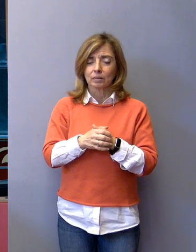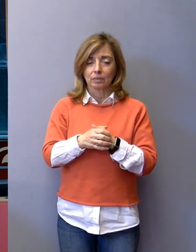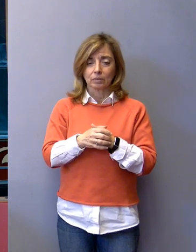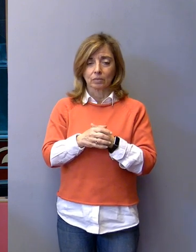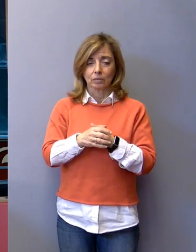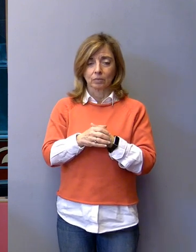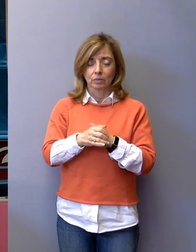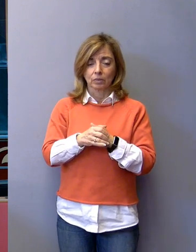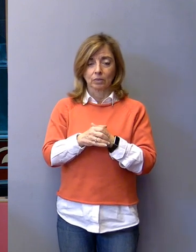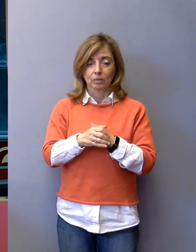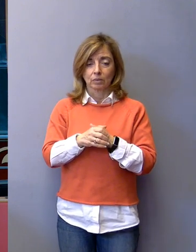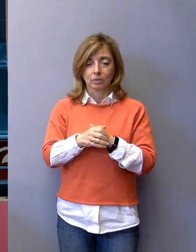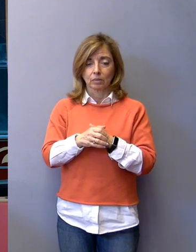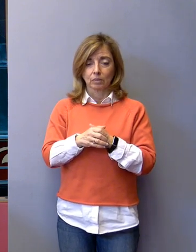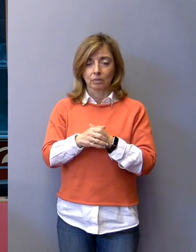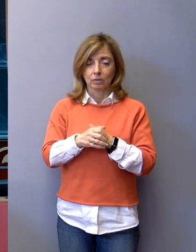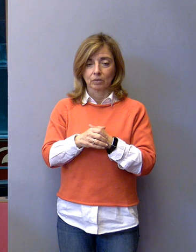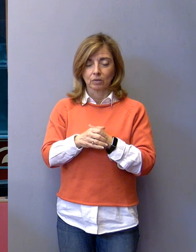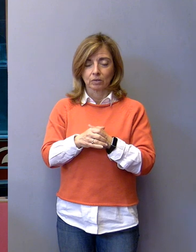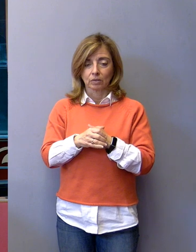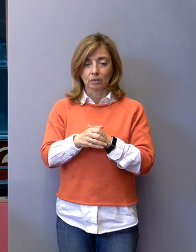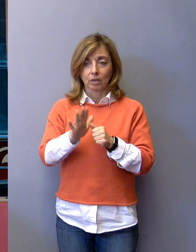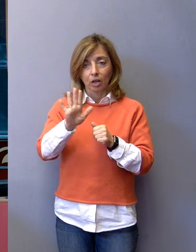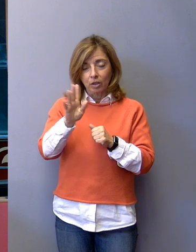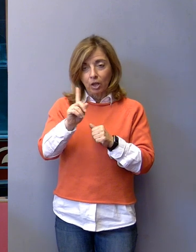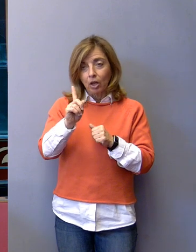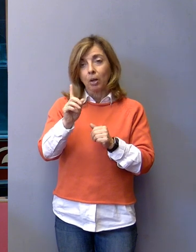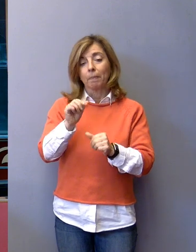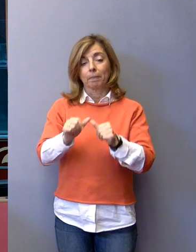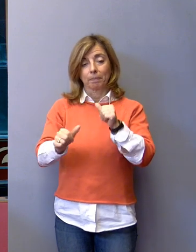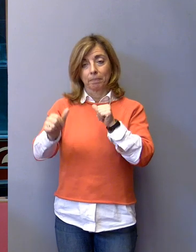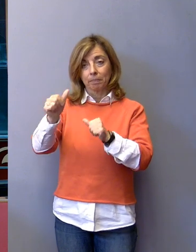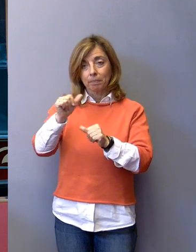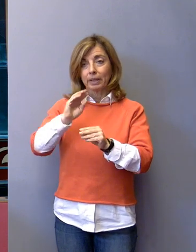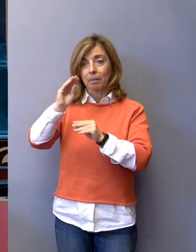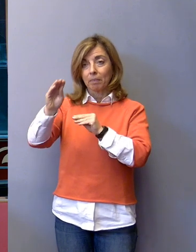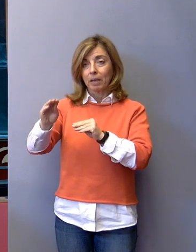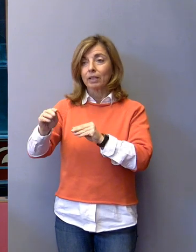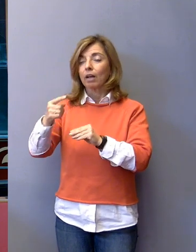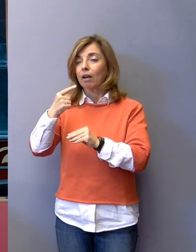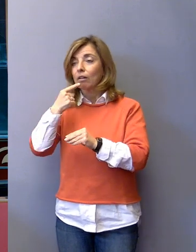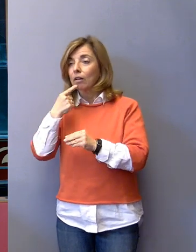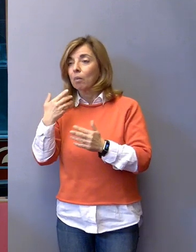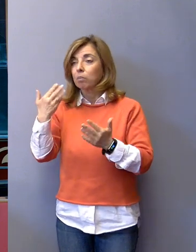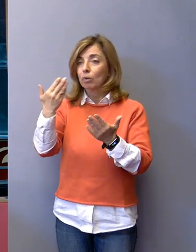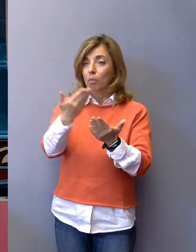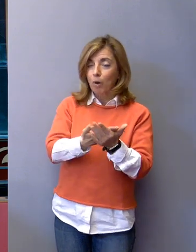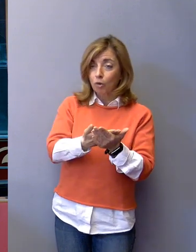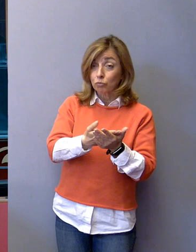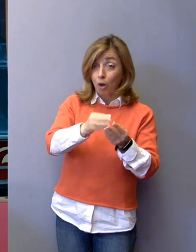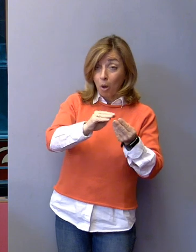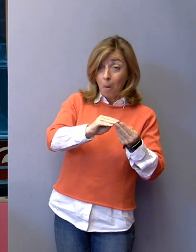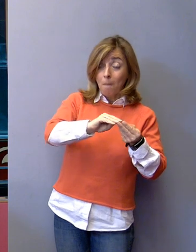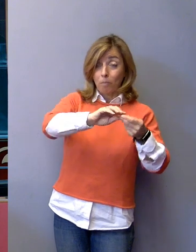no Prima chiedo Prima chiedo Prima chiedo ai proponenti se accettano le